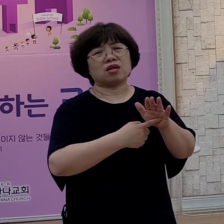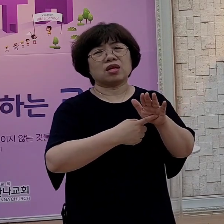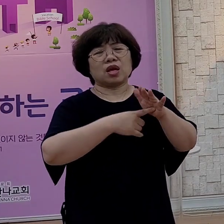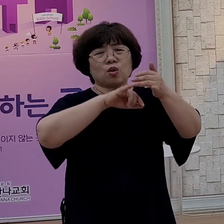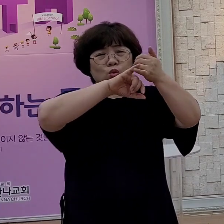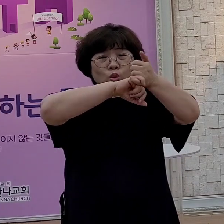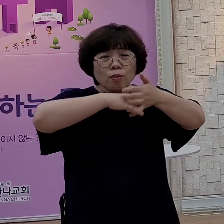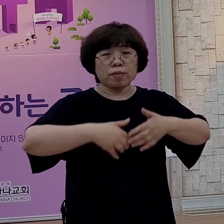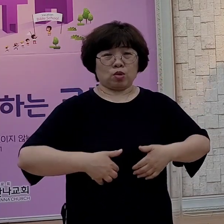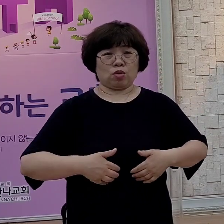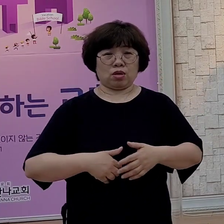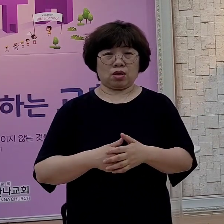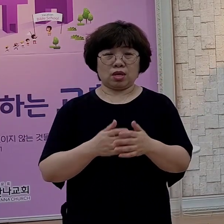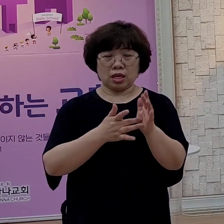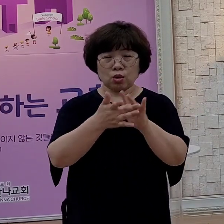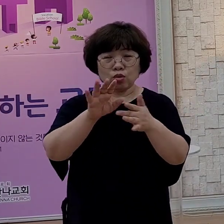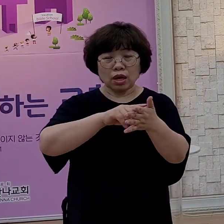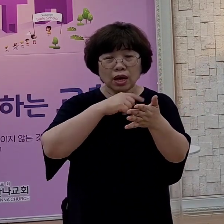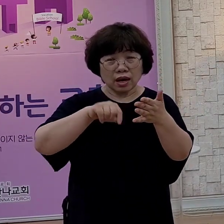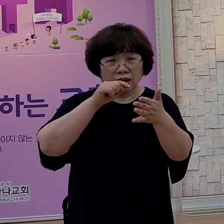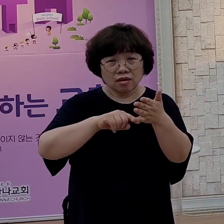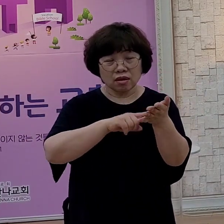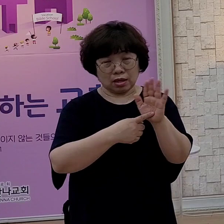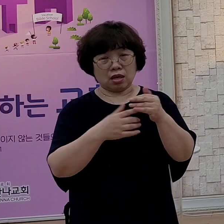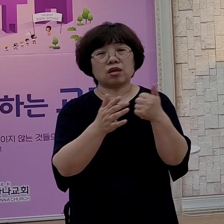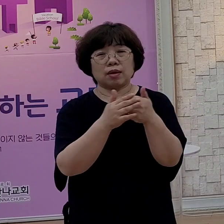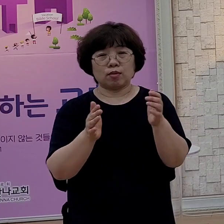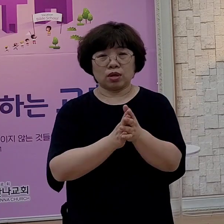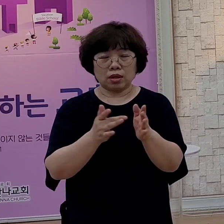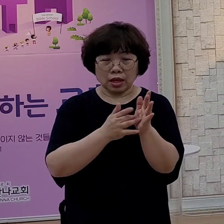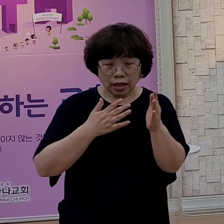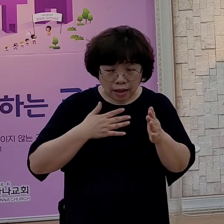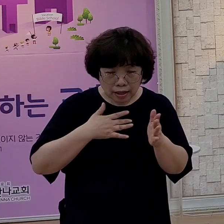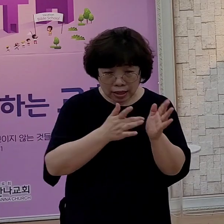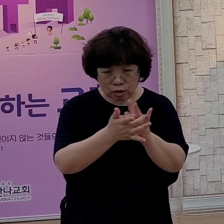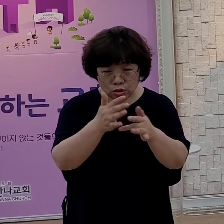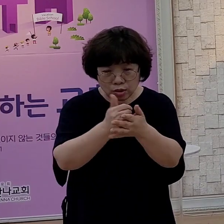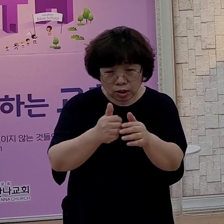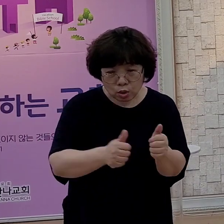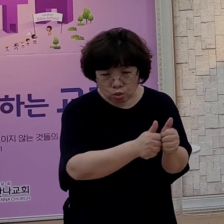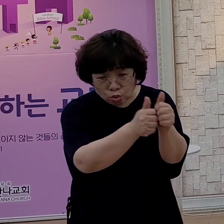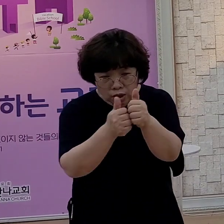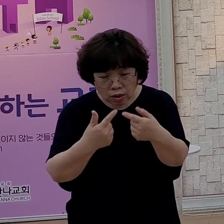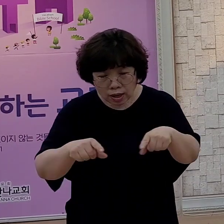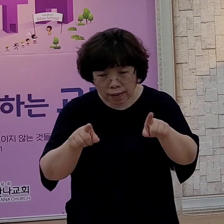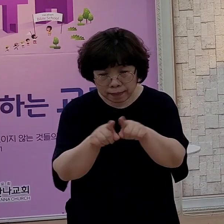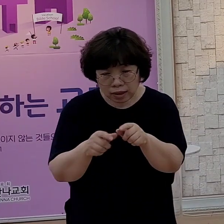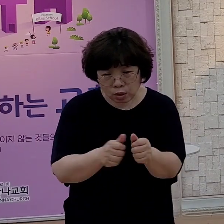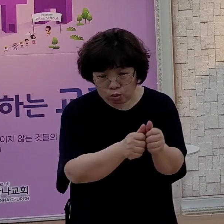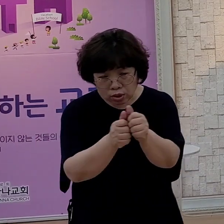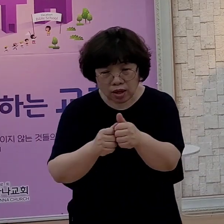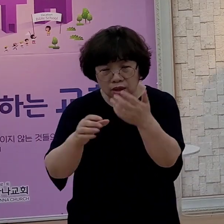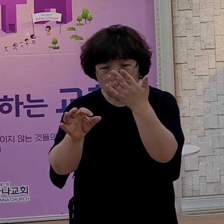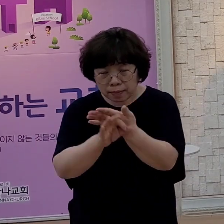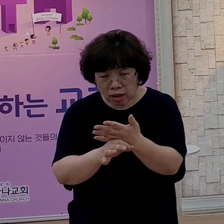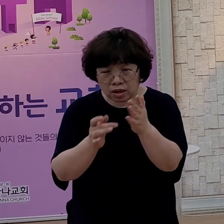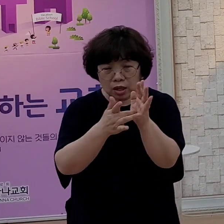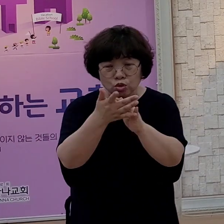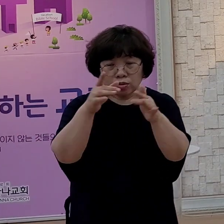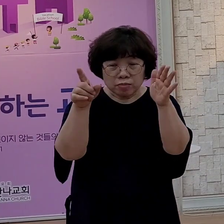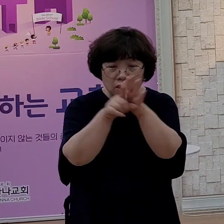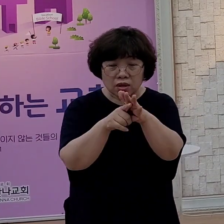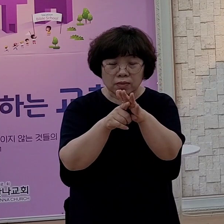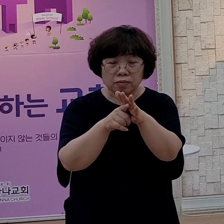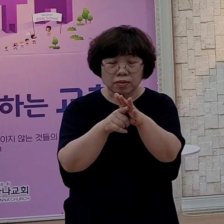말이죠. 예수 안에서 이게 나온다 했는데 내가 예수와 동행하고 내가 예수와 함께 하는데 예수 믿으면 당연히